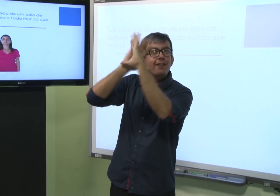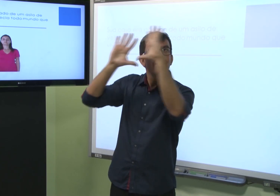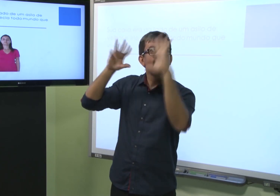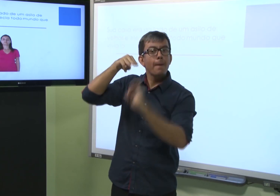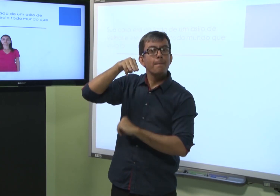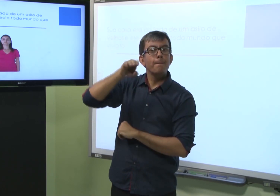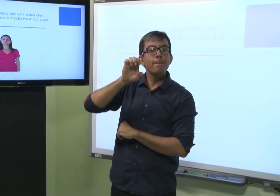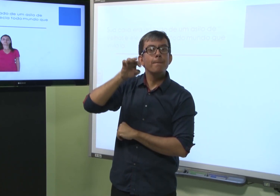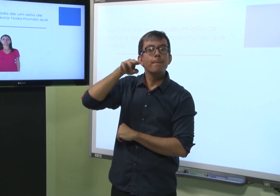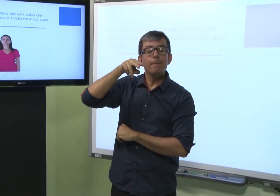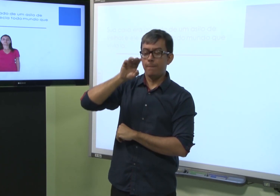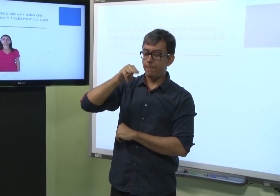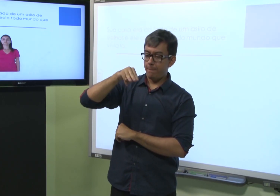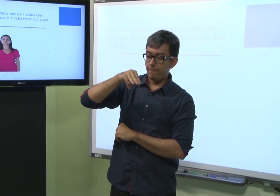essa tradução,